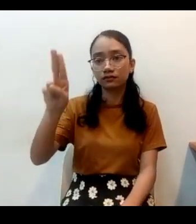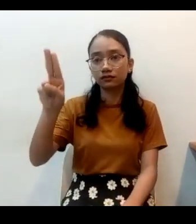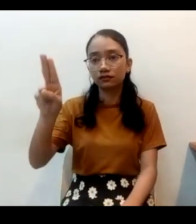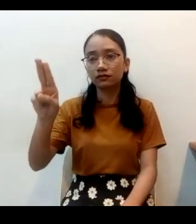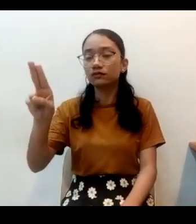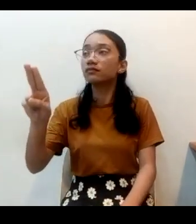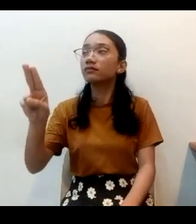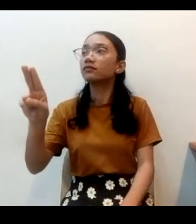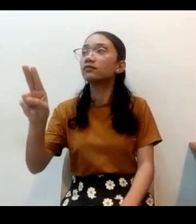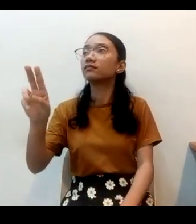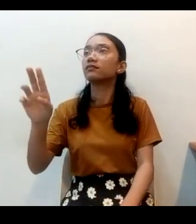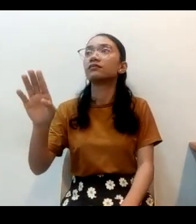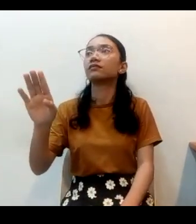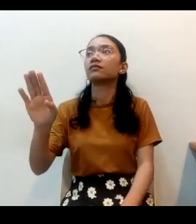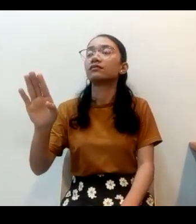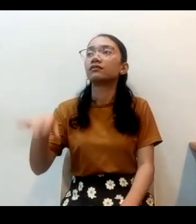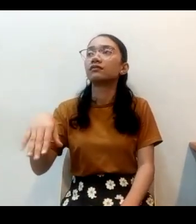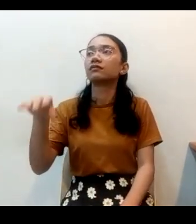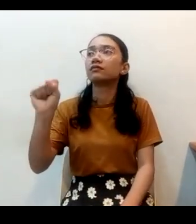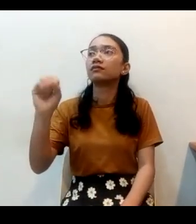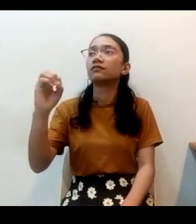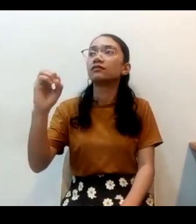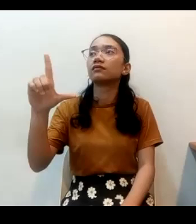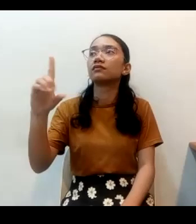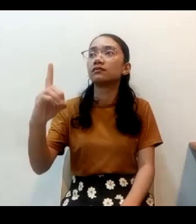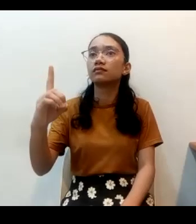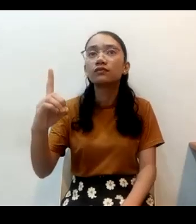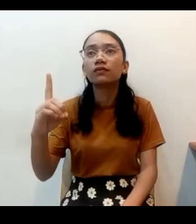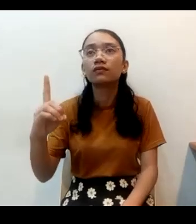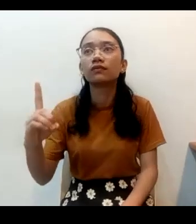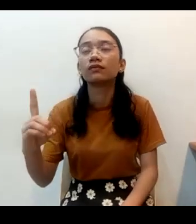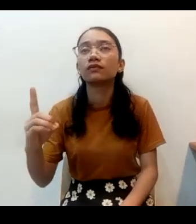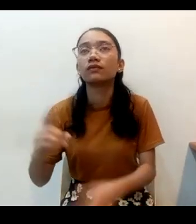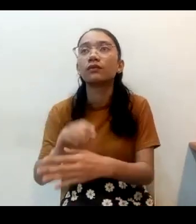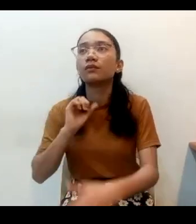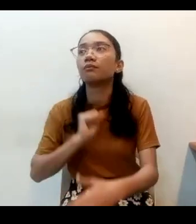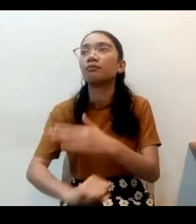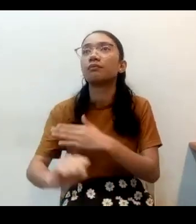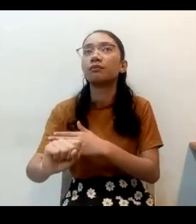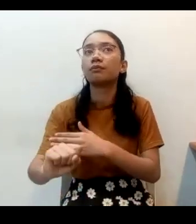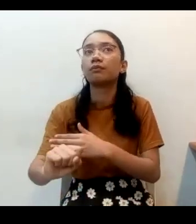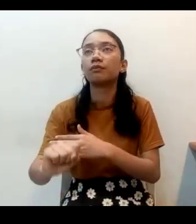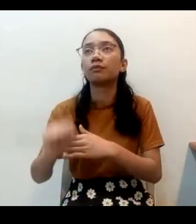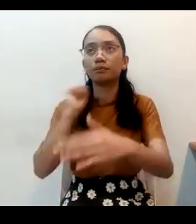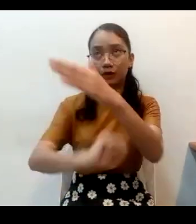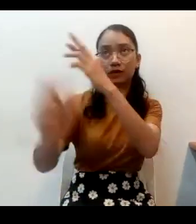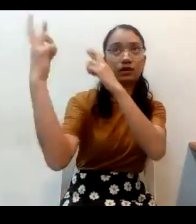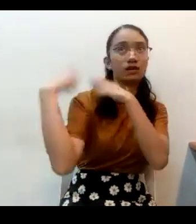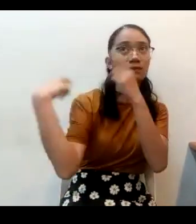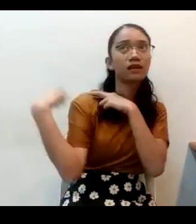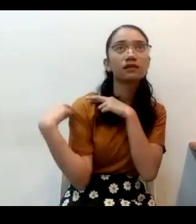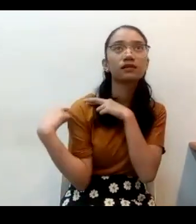of for the stew of the lentil. Kaya nga po si Ikaw, kanya pong ibinenta yung